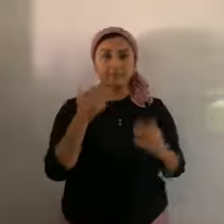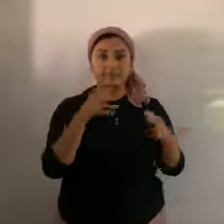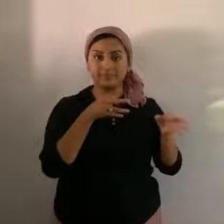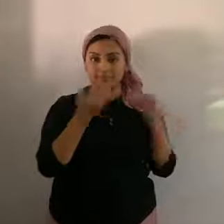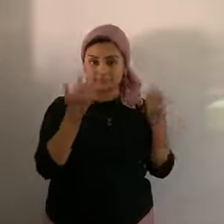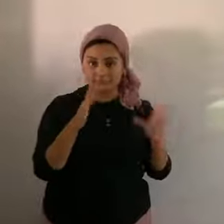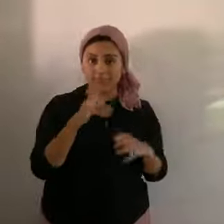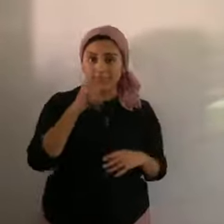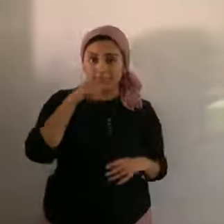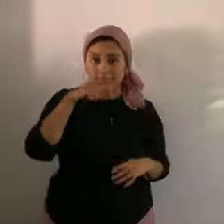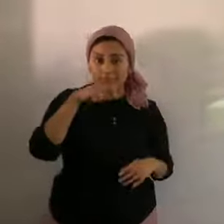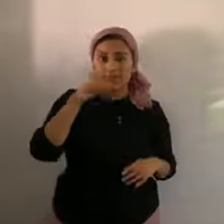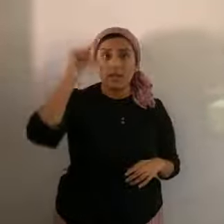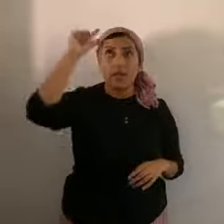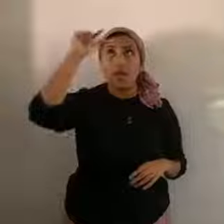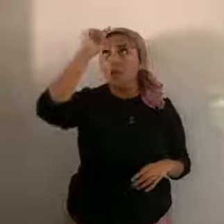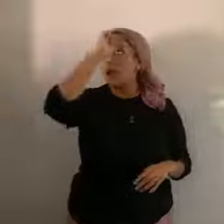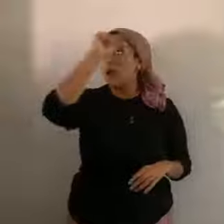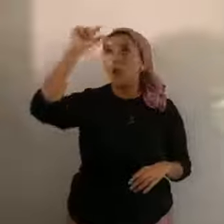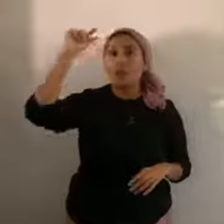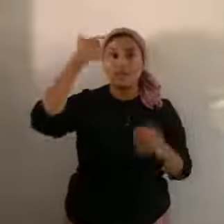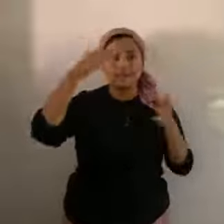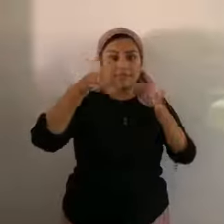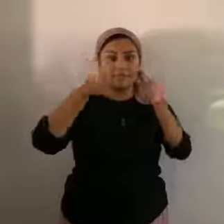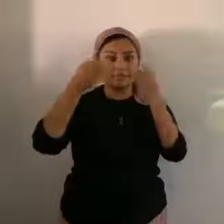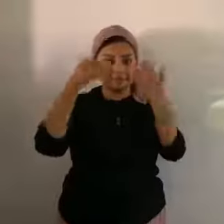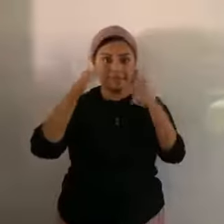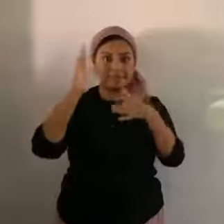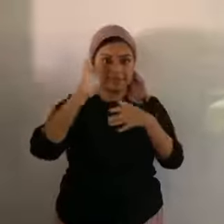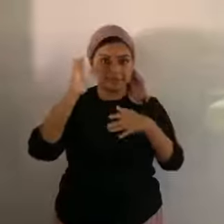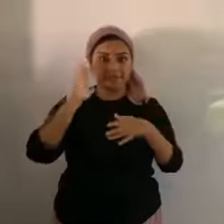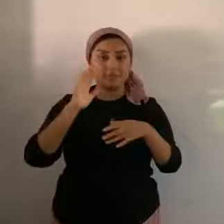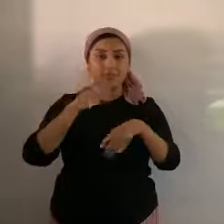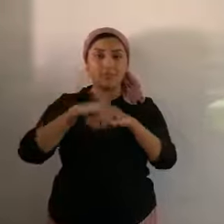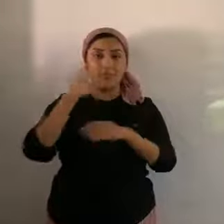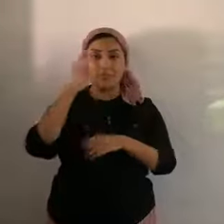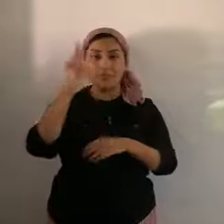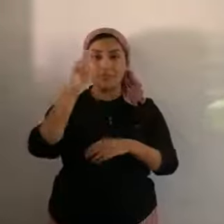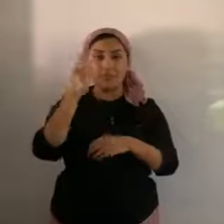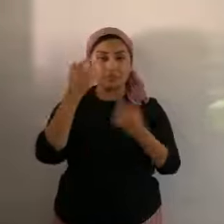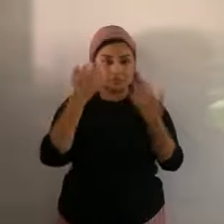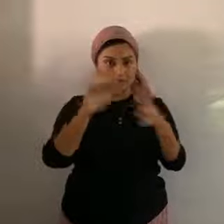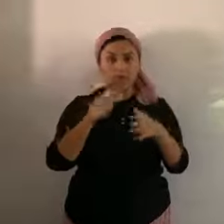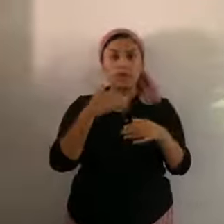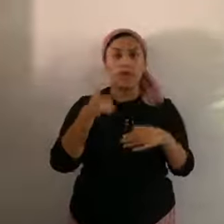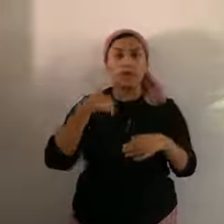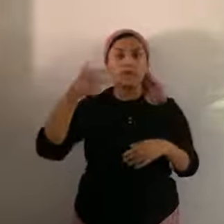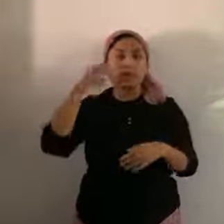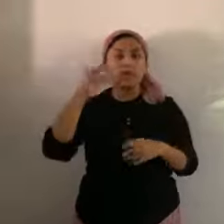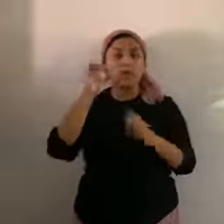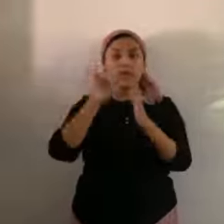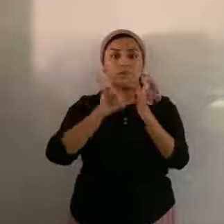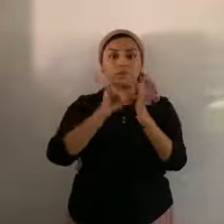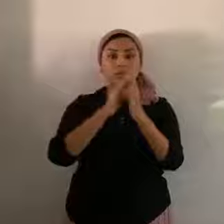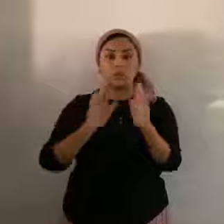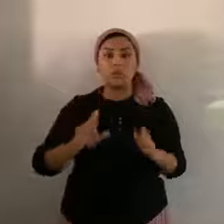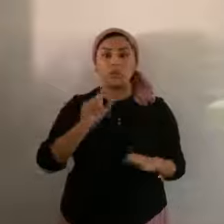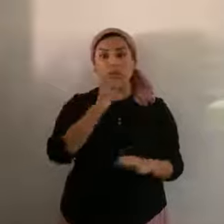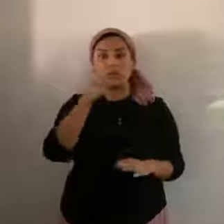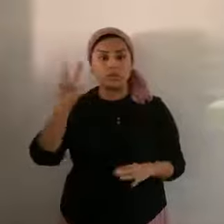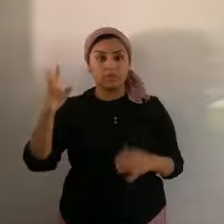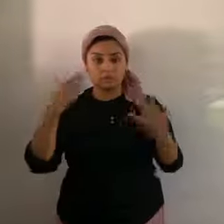Y necesitaban colirio para los ojos, eso ya también está ministrado en Kisgalut, en Apocalipsis. Están los audios en la página